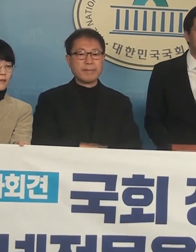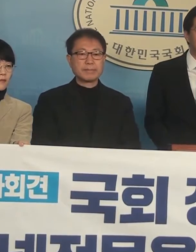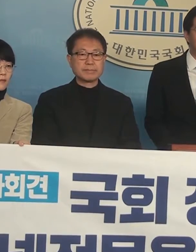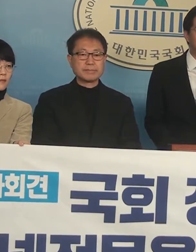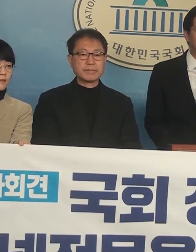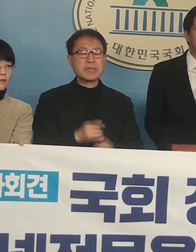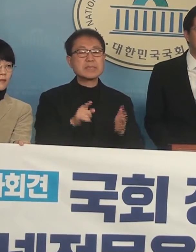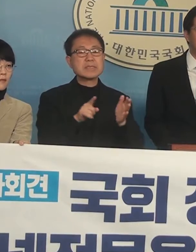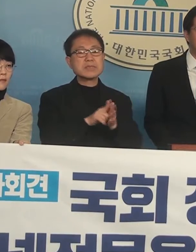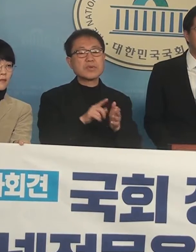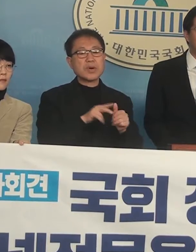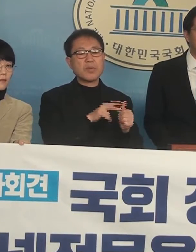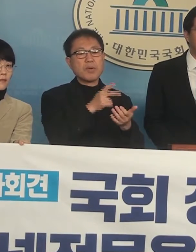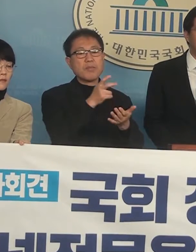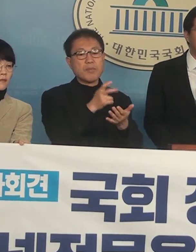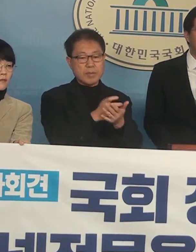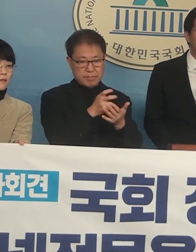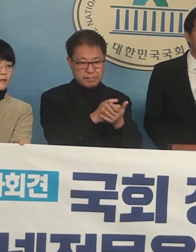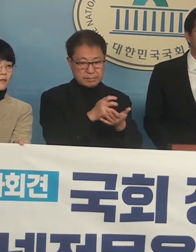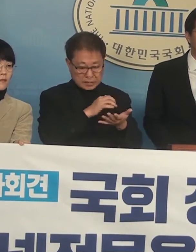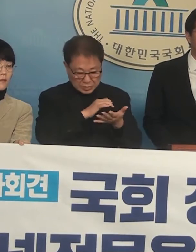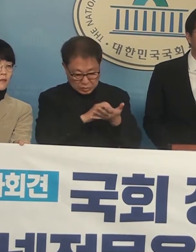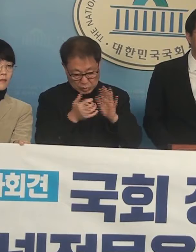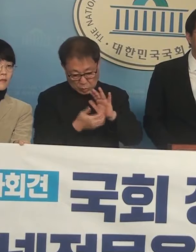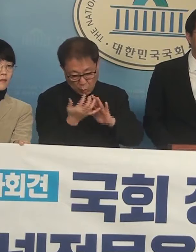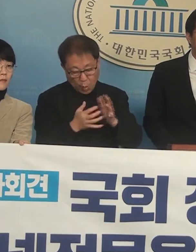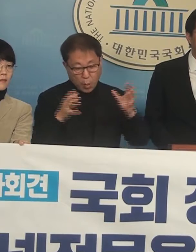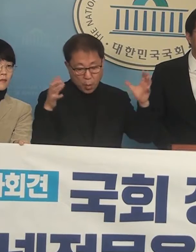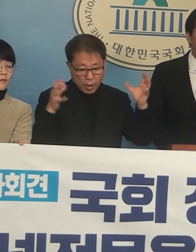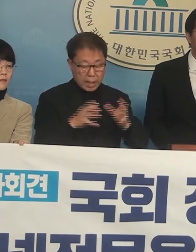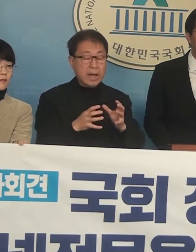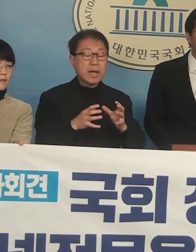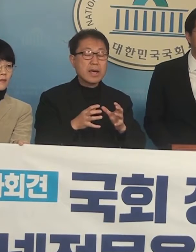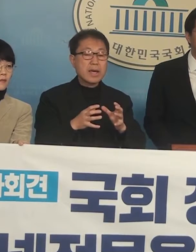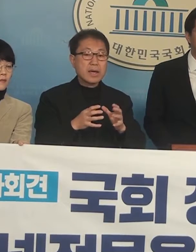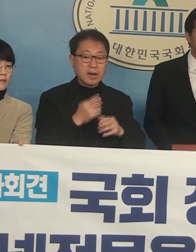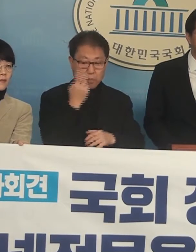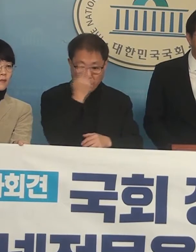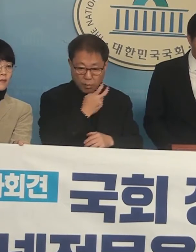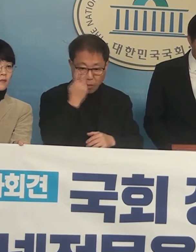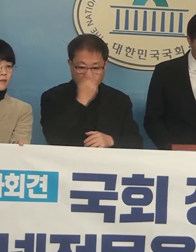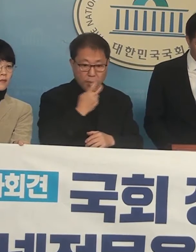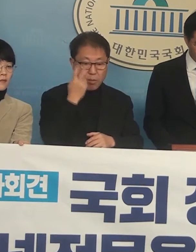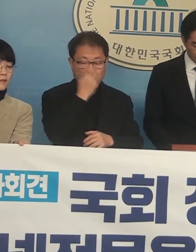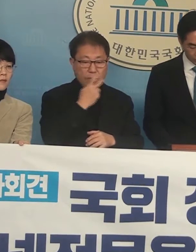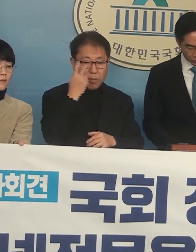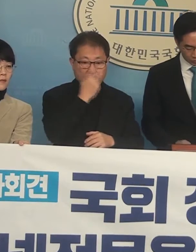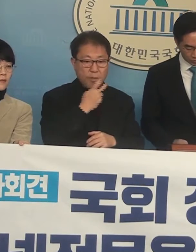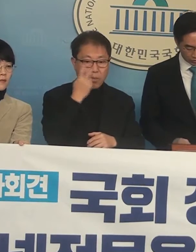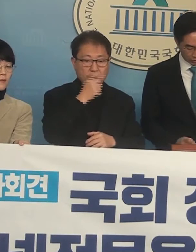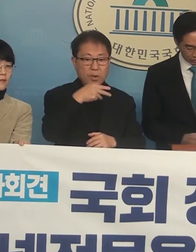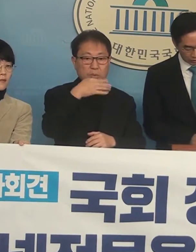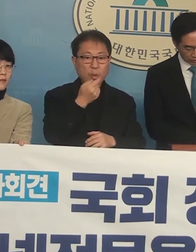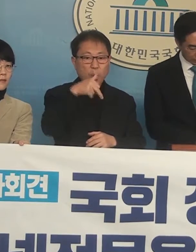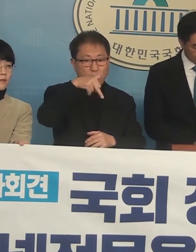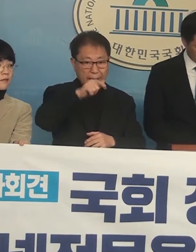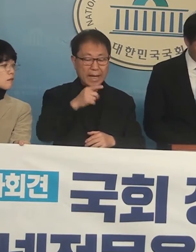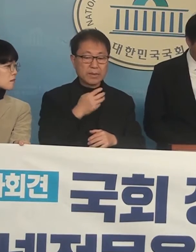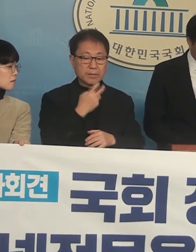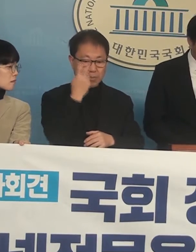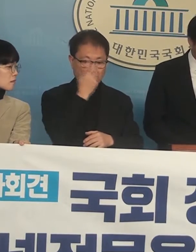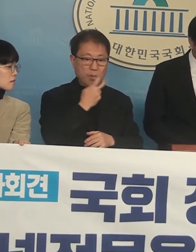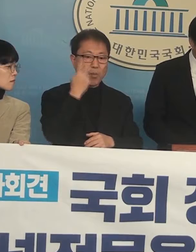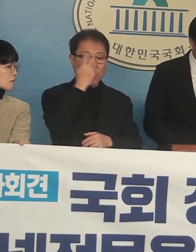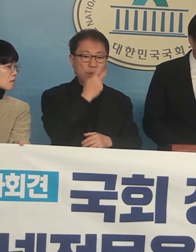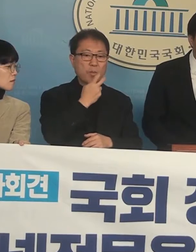그러나 신용정보법에서는 통계의 상업적 목적, 그 다음에 보존의 통계의 상업적 목적,